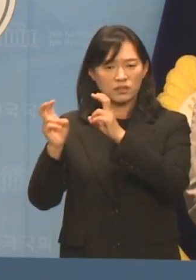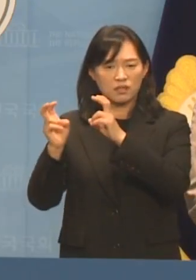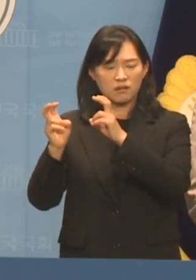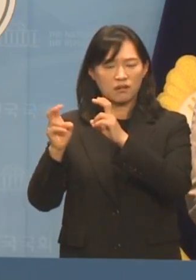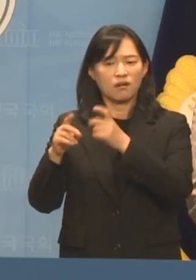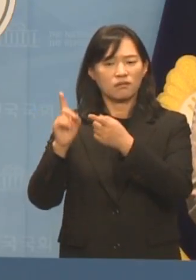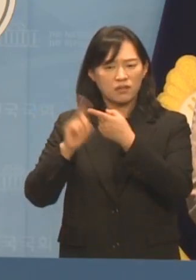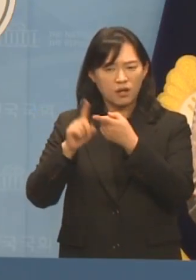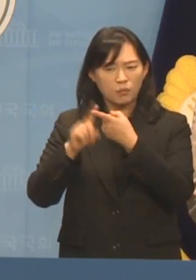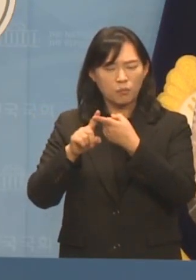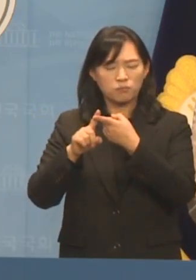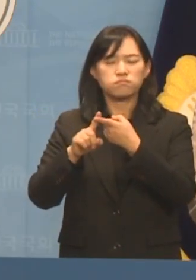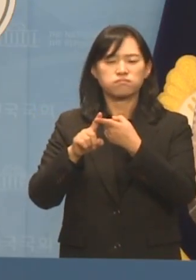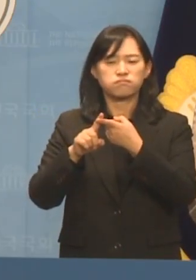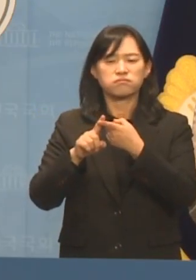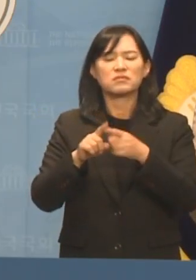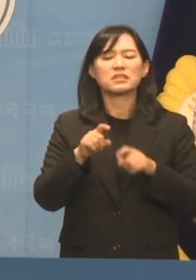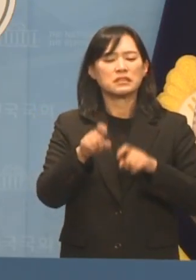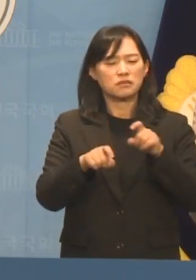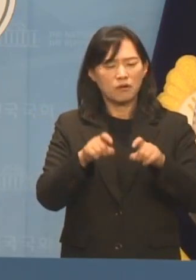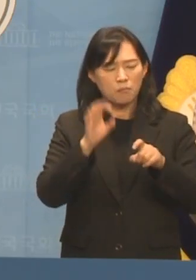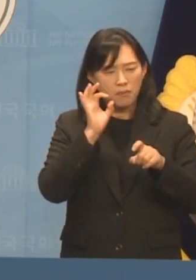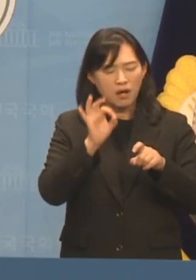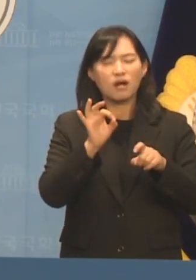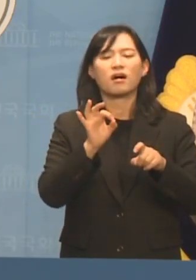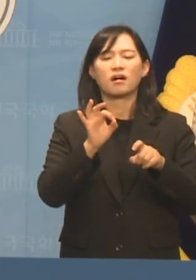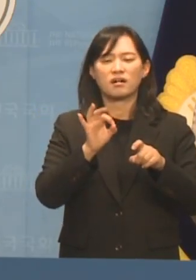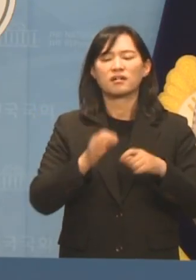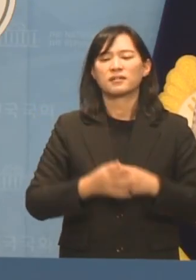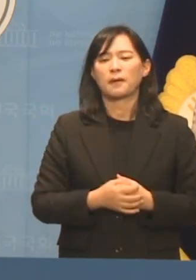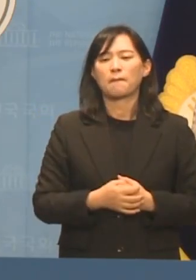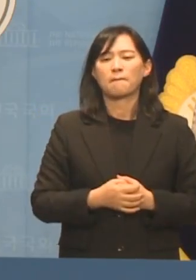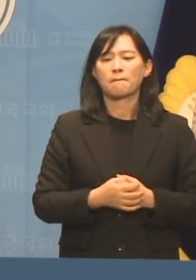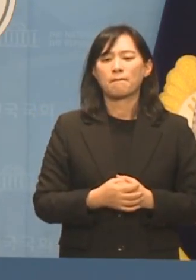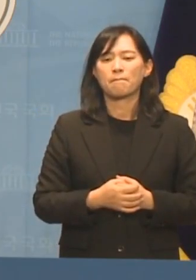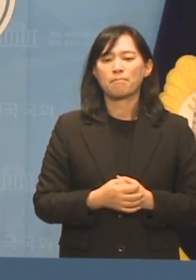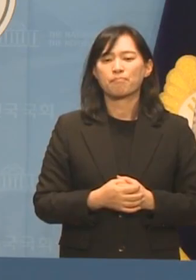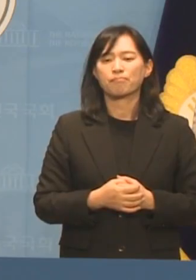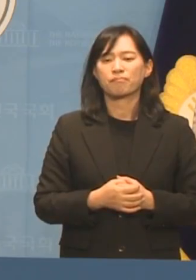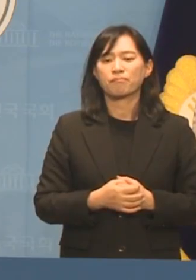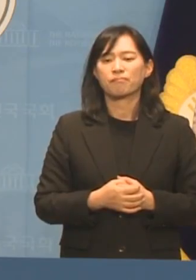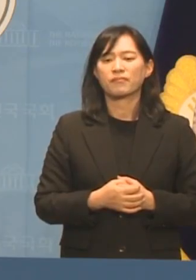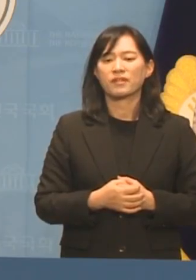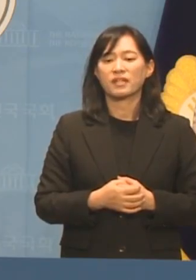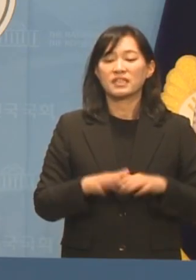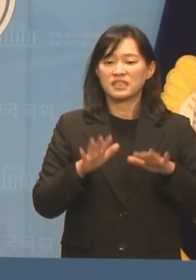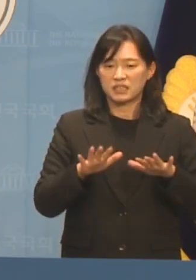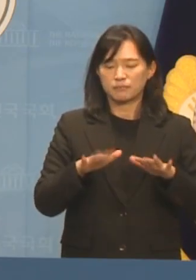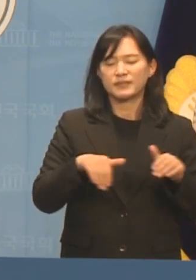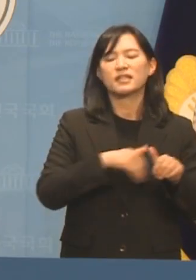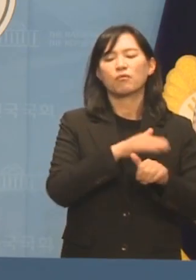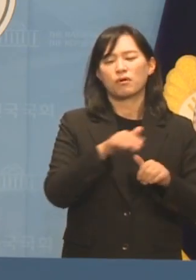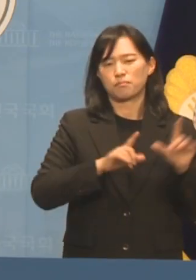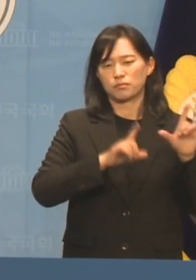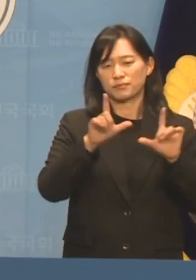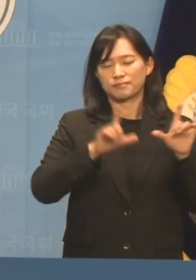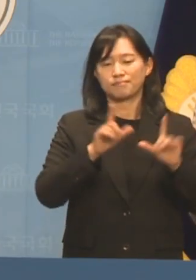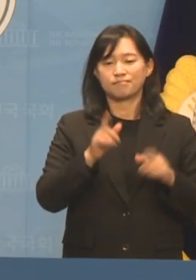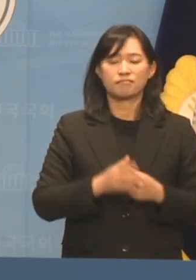그대로 실천하고 있는 것이 이번에 우리가 봤던 현 시국의